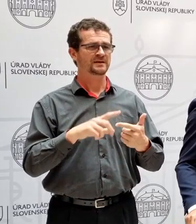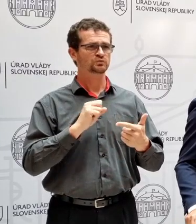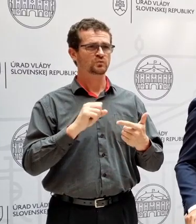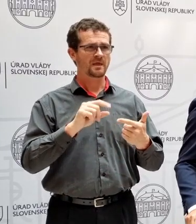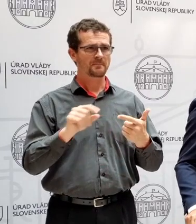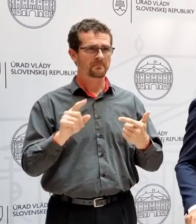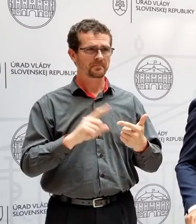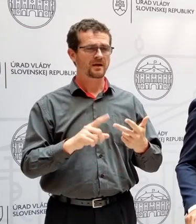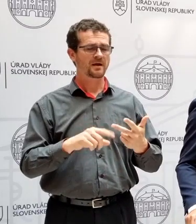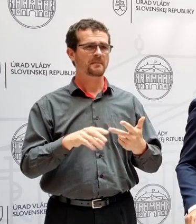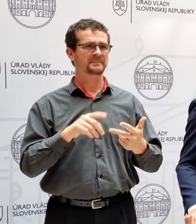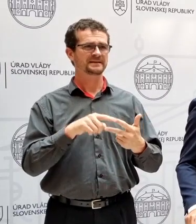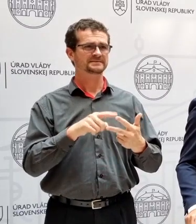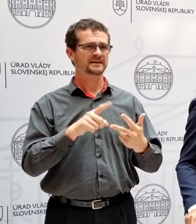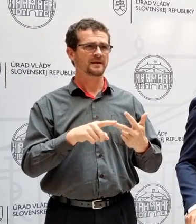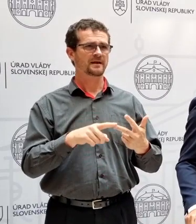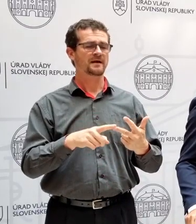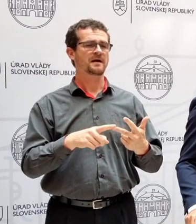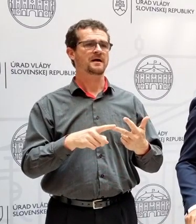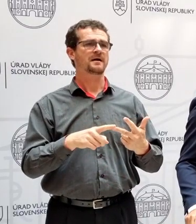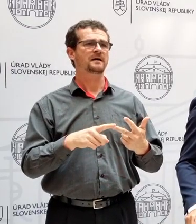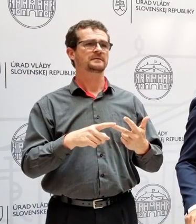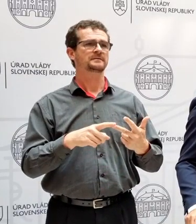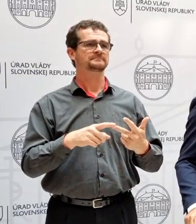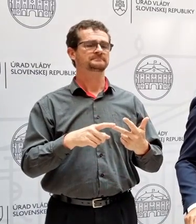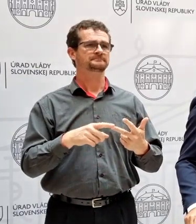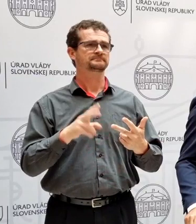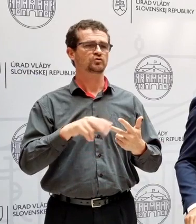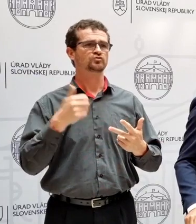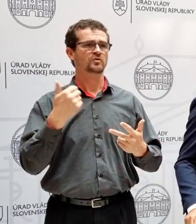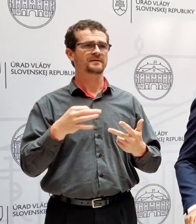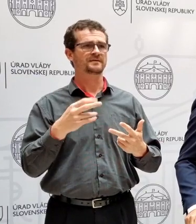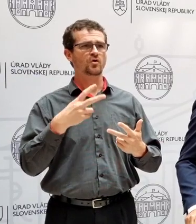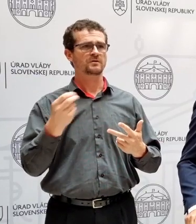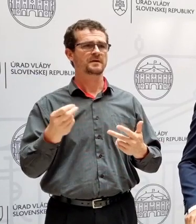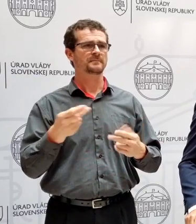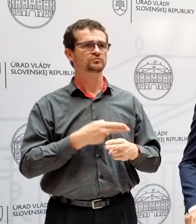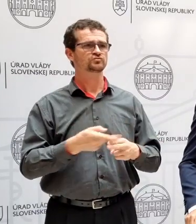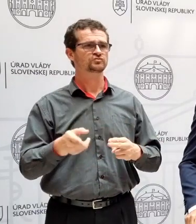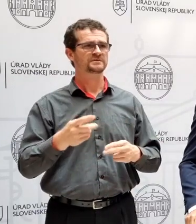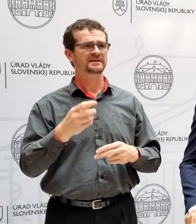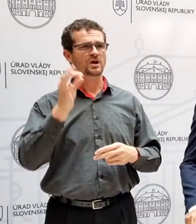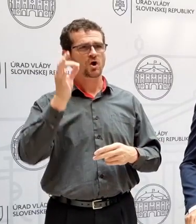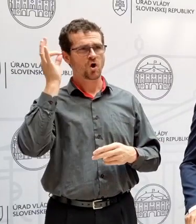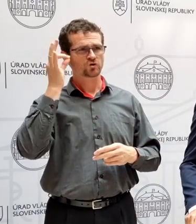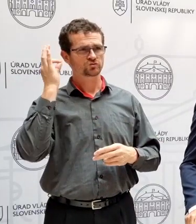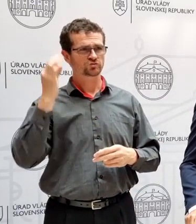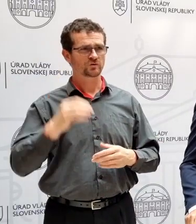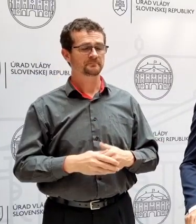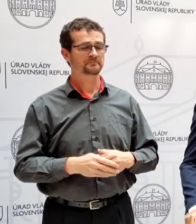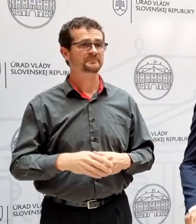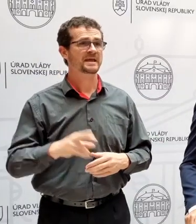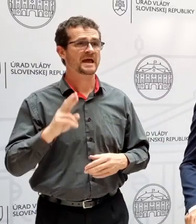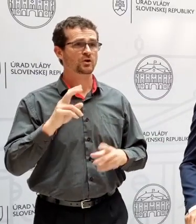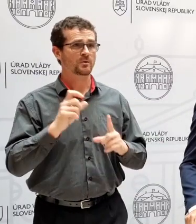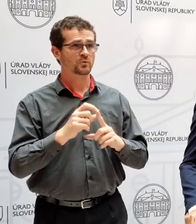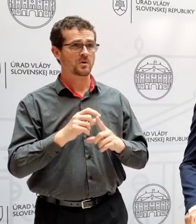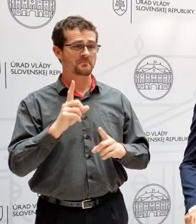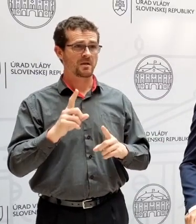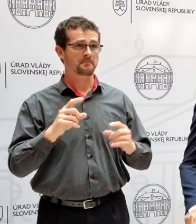mapa od pani ministerky, a možno jediný, kto odchádza s čistým štítom, je Ivan Korčok. Rado Procházka by mohol byť